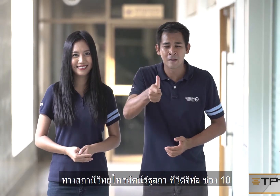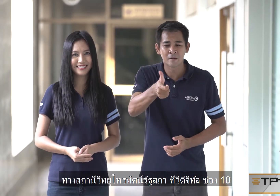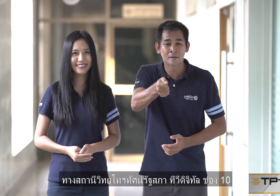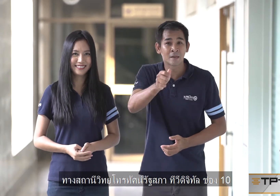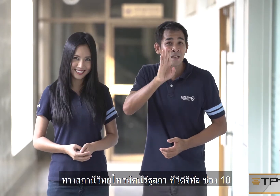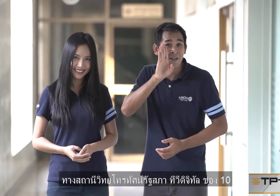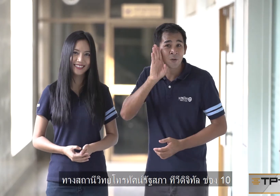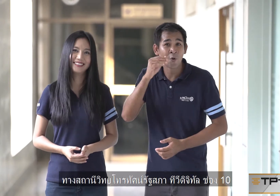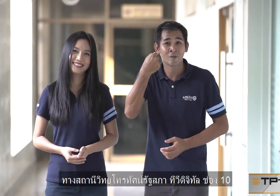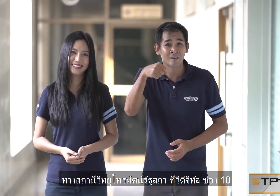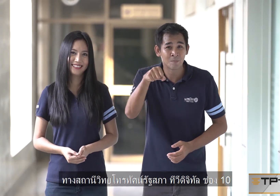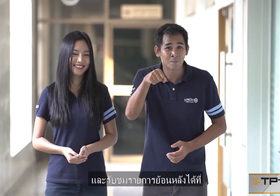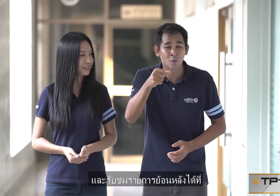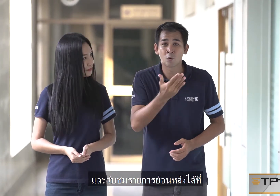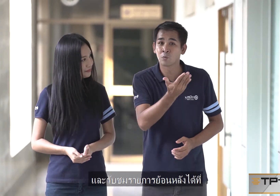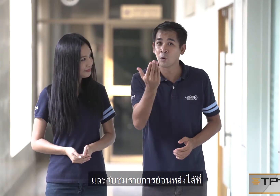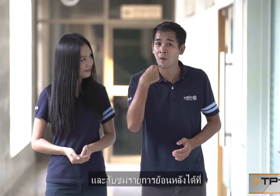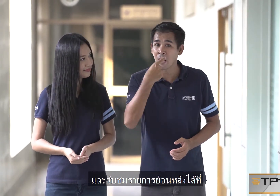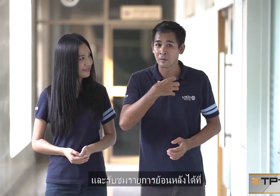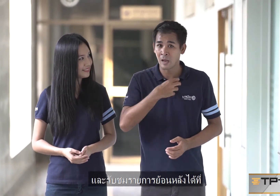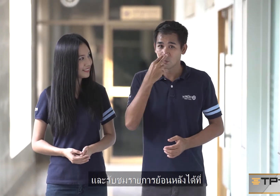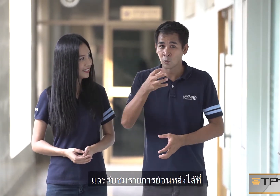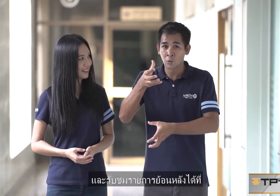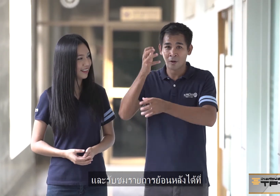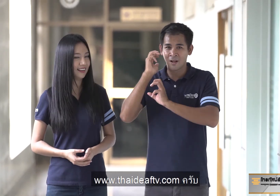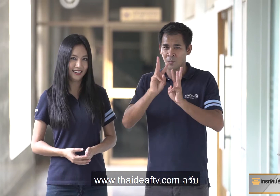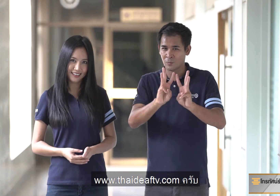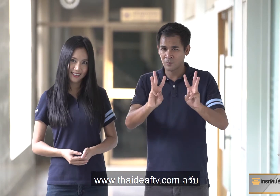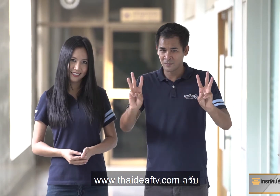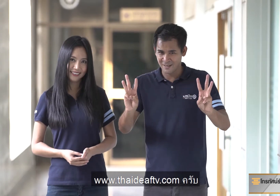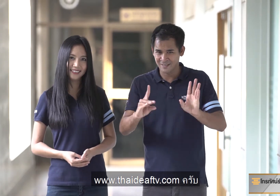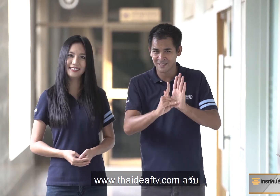ฐสภาทีวีดิจิตอลช่อง10และรับชมรายการย้อนหลังได้ที่